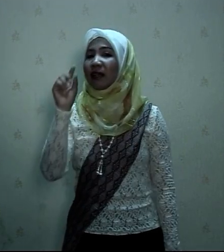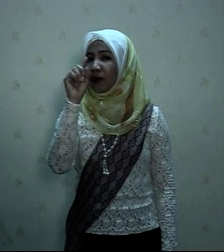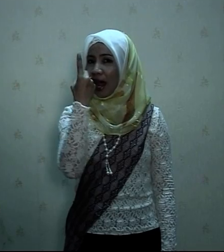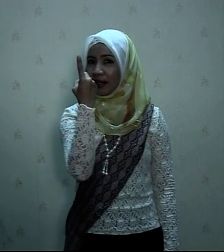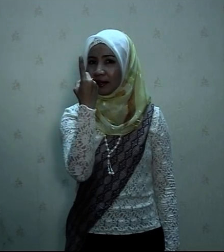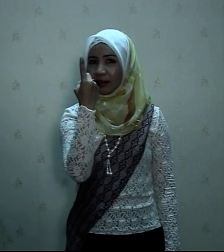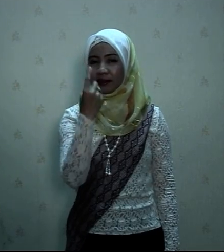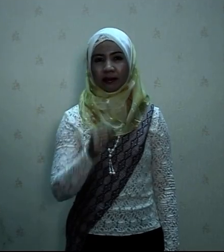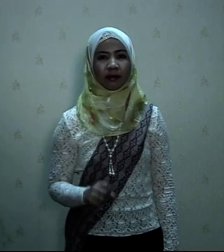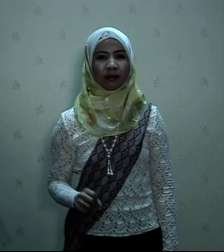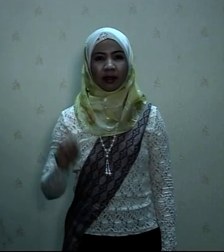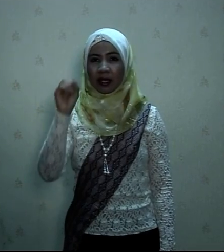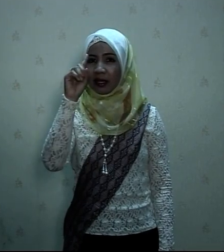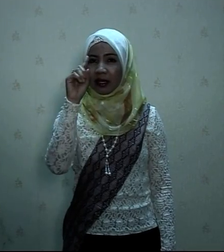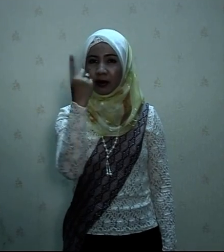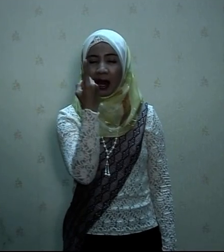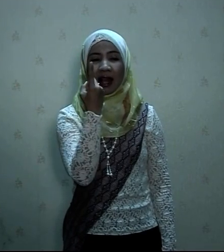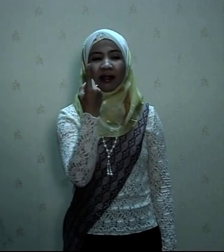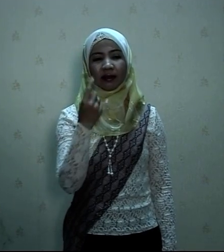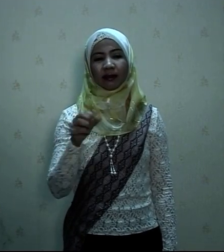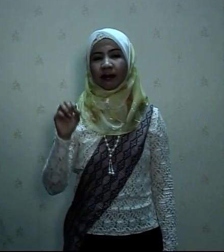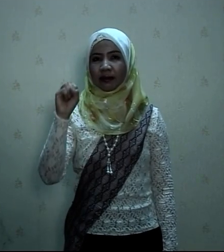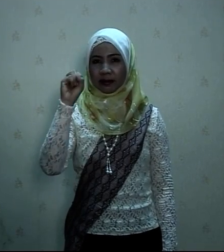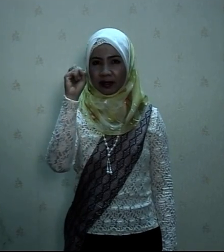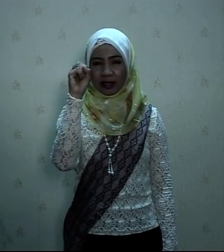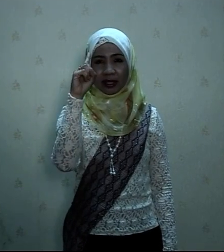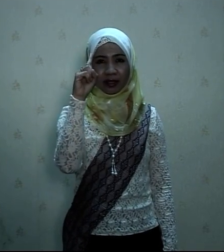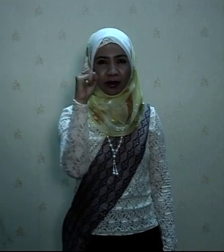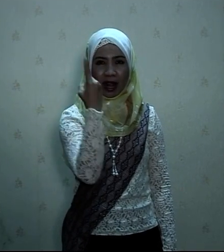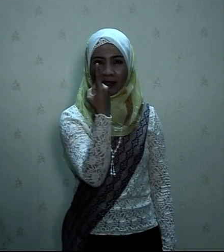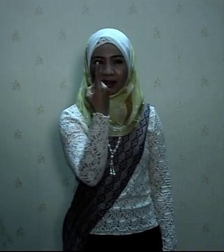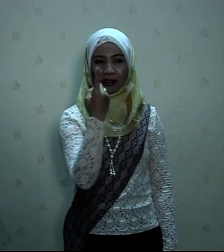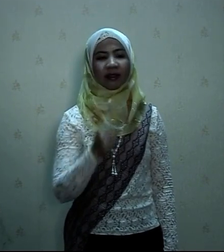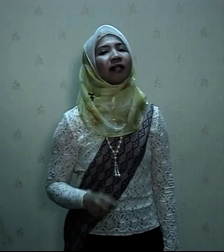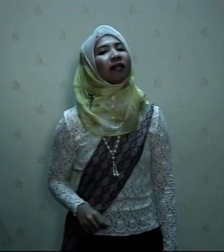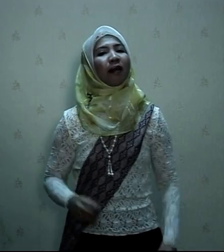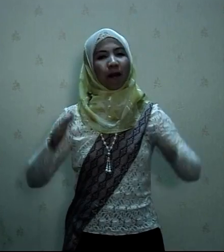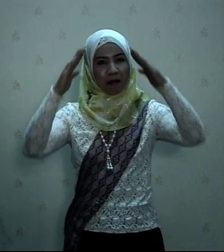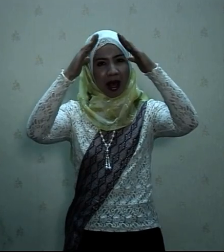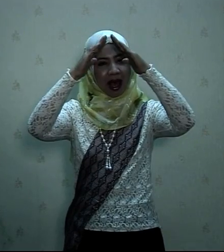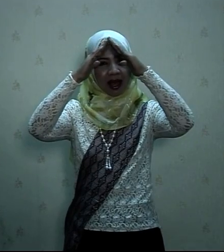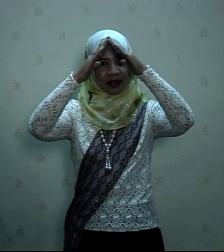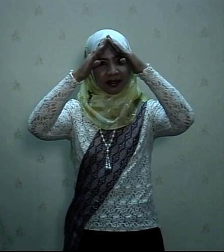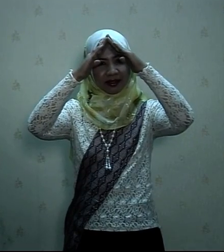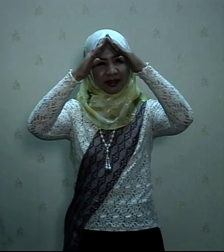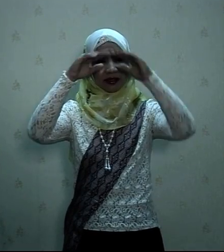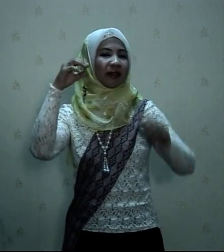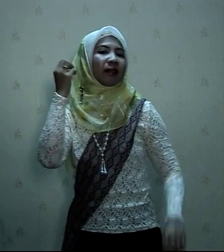ครั้งอีกครั้งอีกครั้งบ้าน